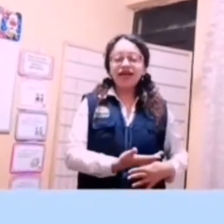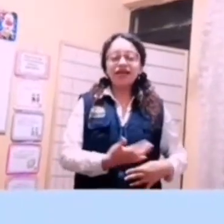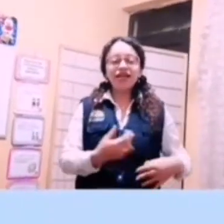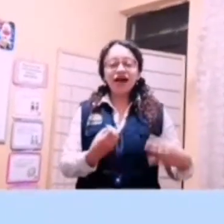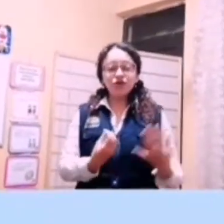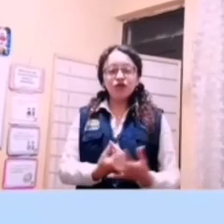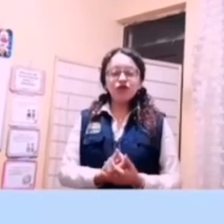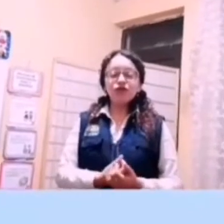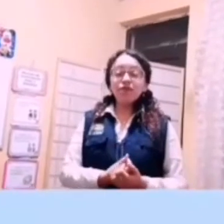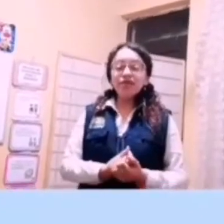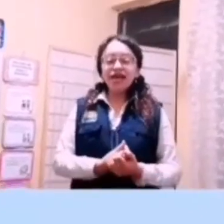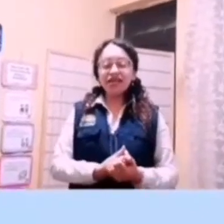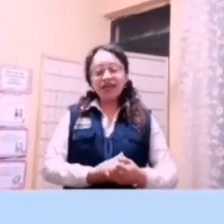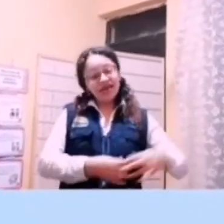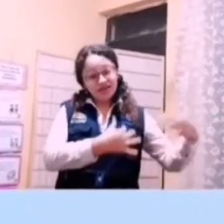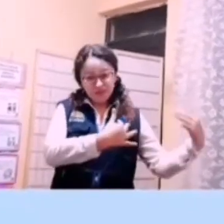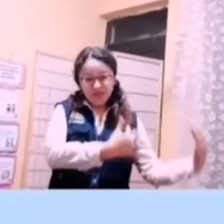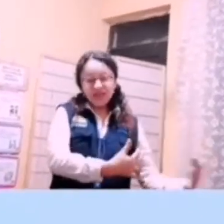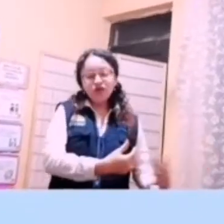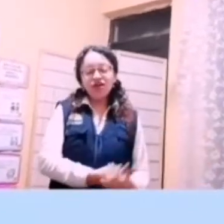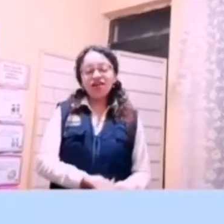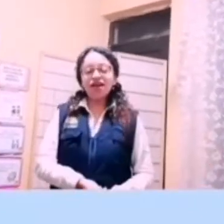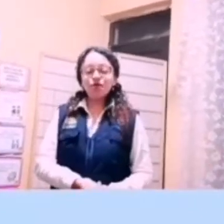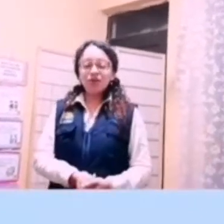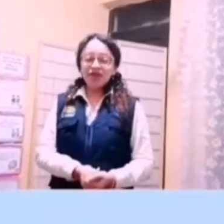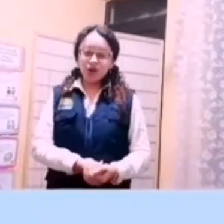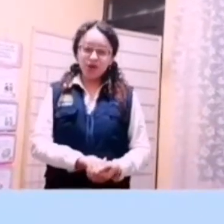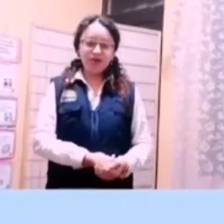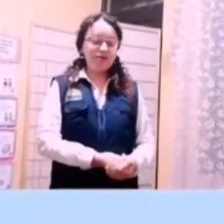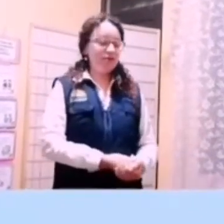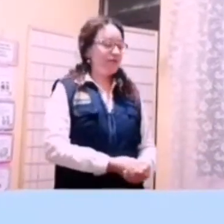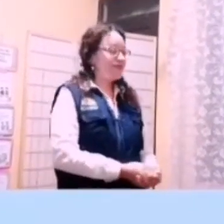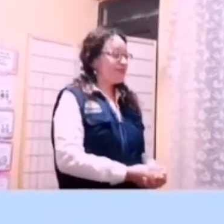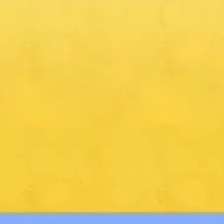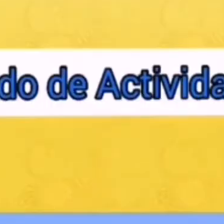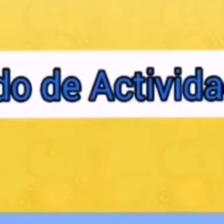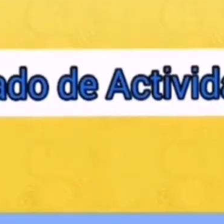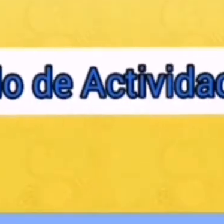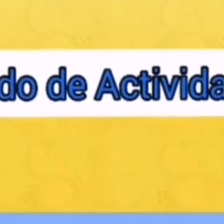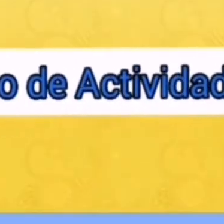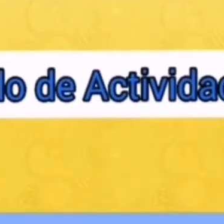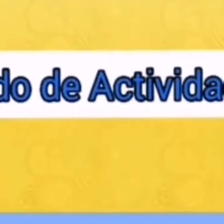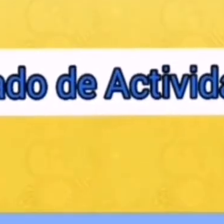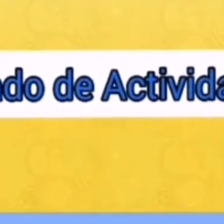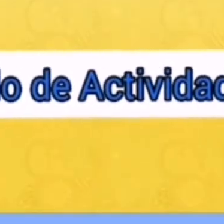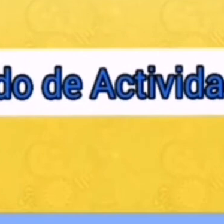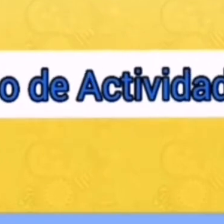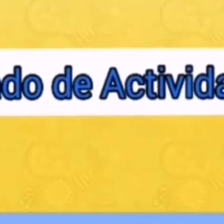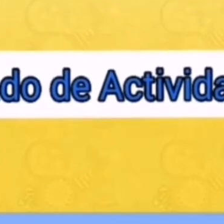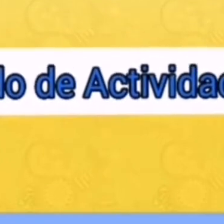La unión familiar Viendo el lado Pedagógico Listado De actividades